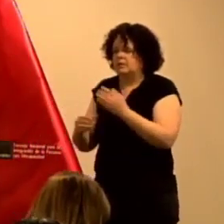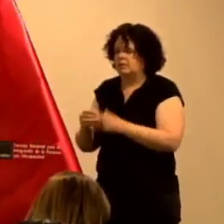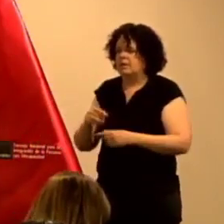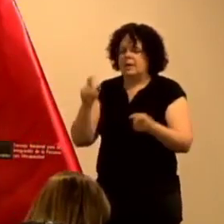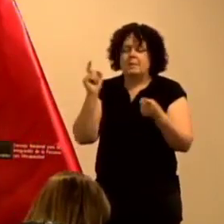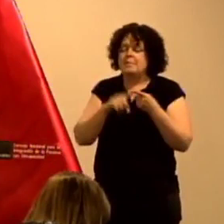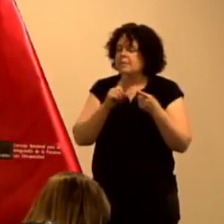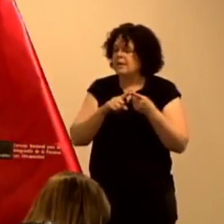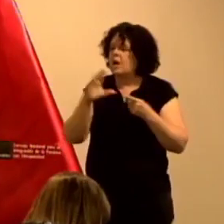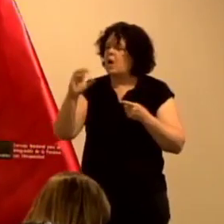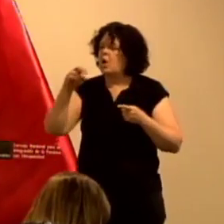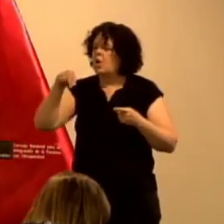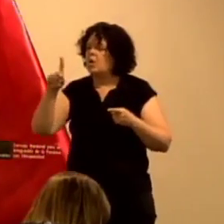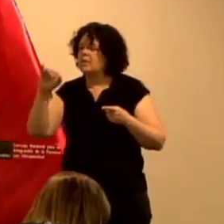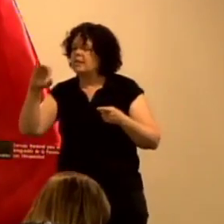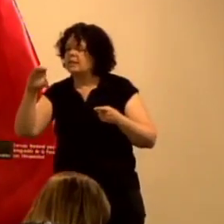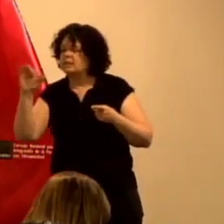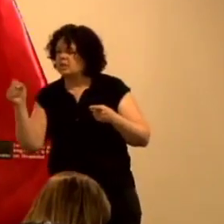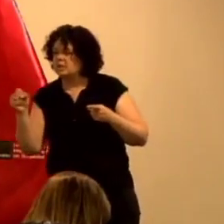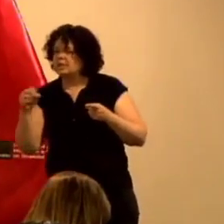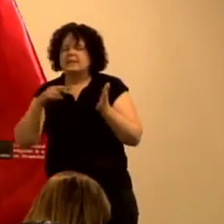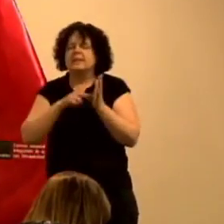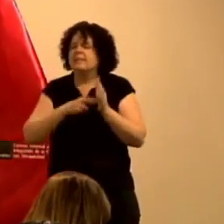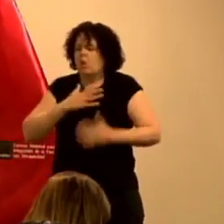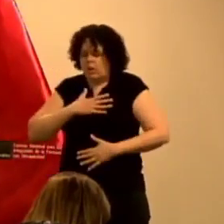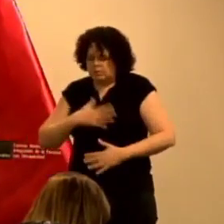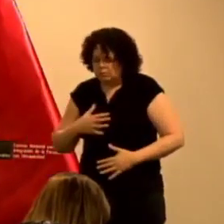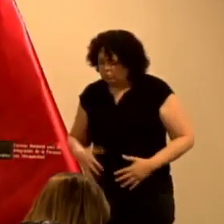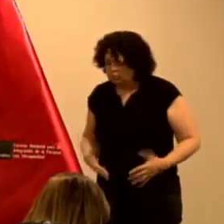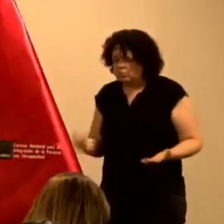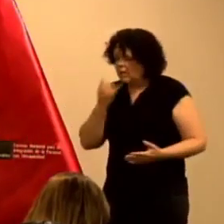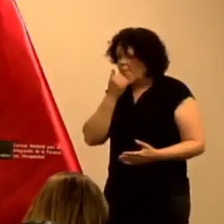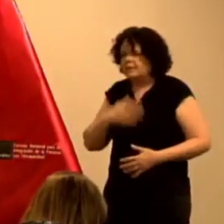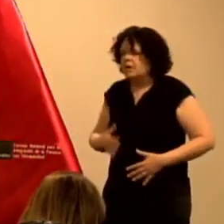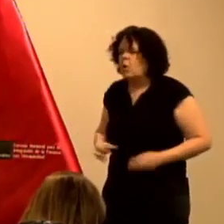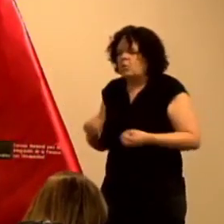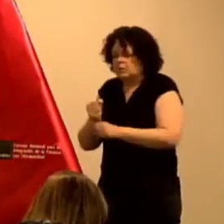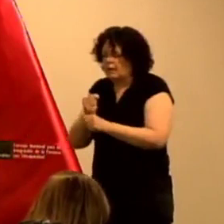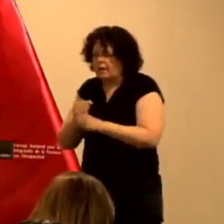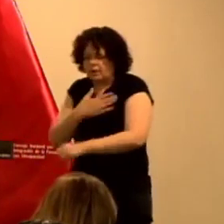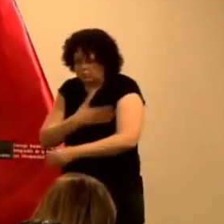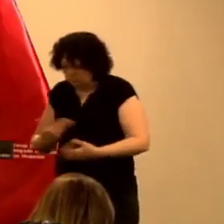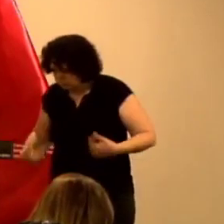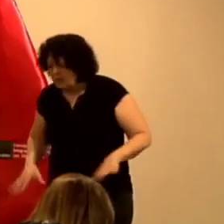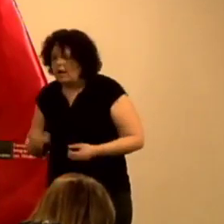segundo, la situación. La condición tiene que ver con lo corporal, las estructuras, el funcionamiento,